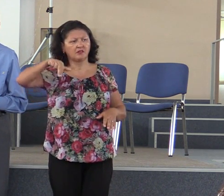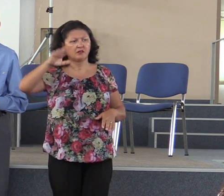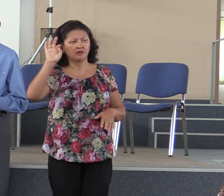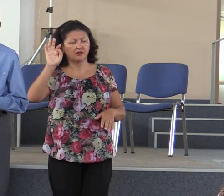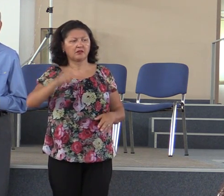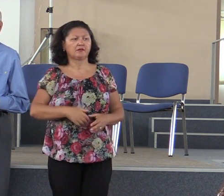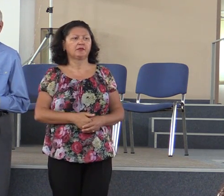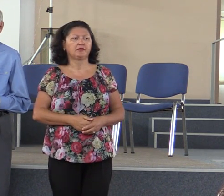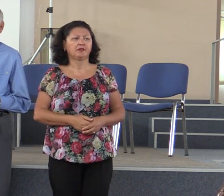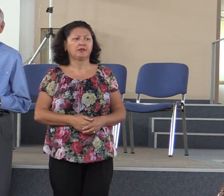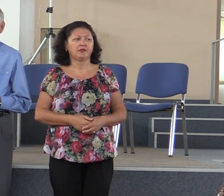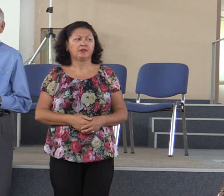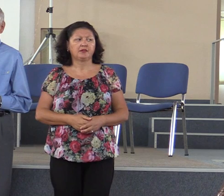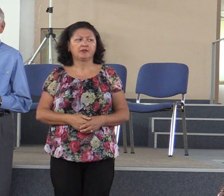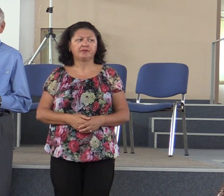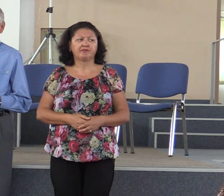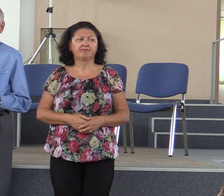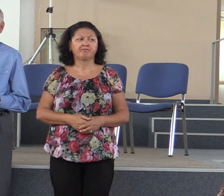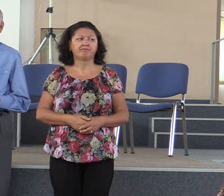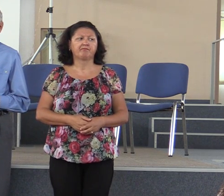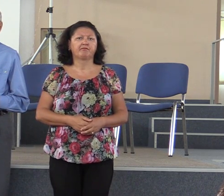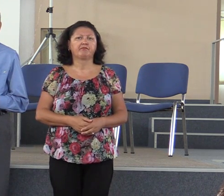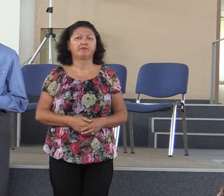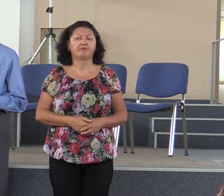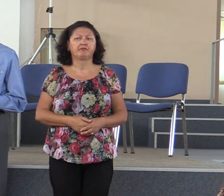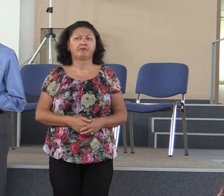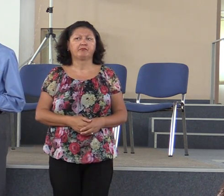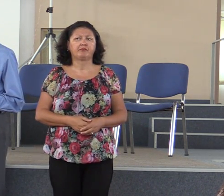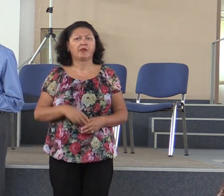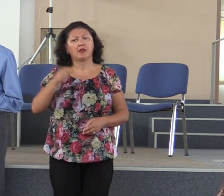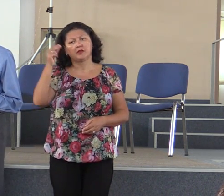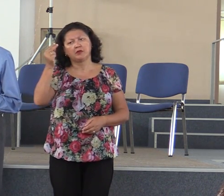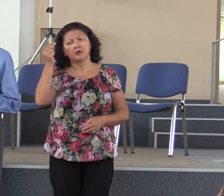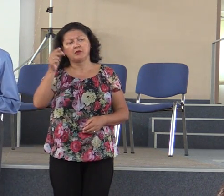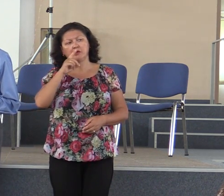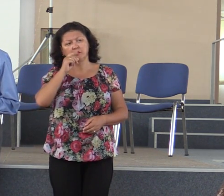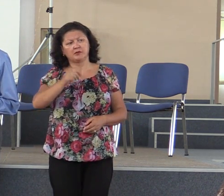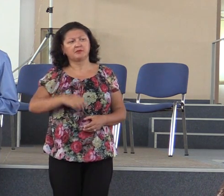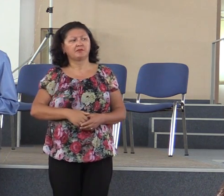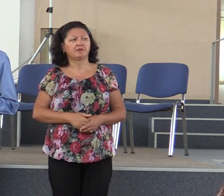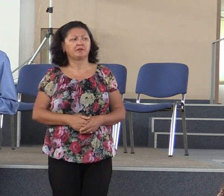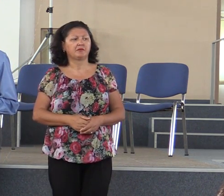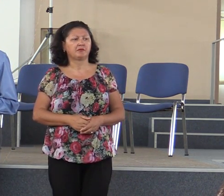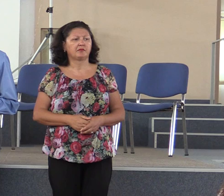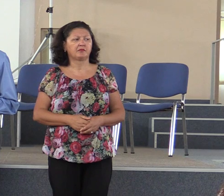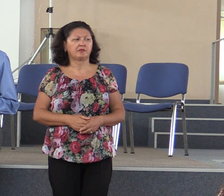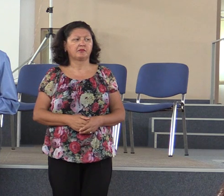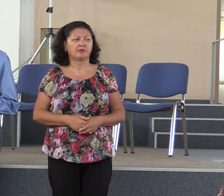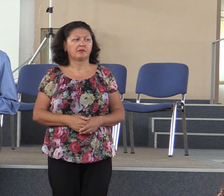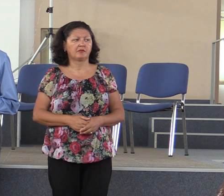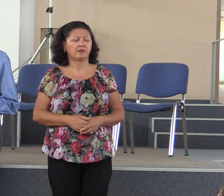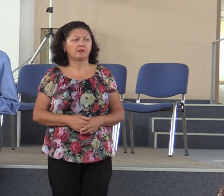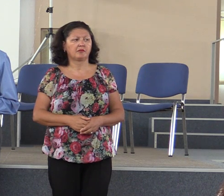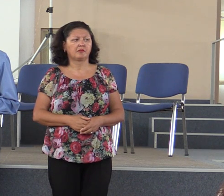And then he says, God says to Moses, apoi Domnul îi spune, "I am sending you to Pharaoh